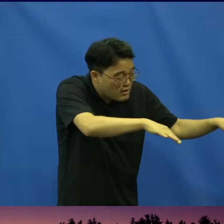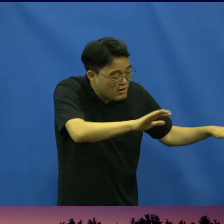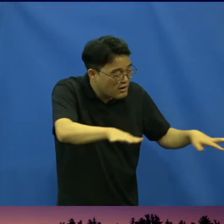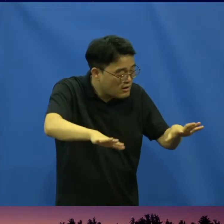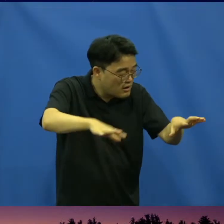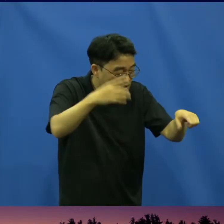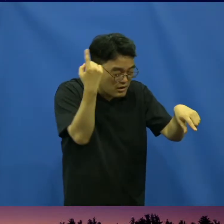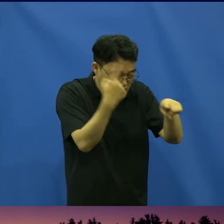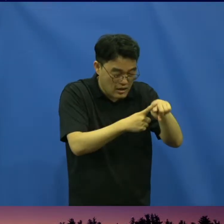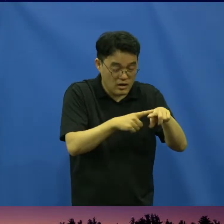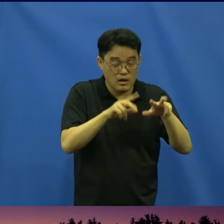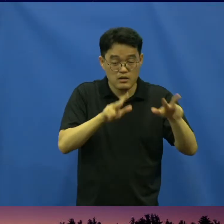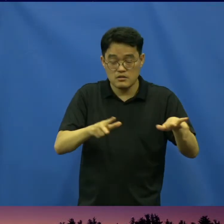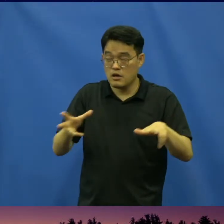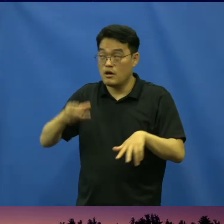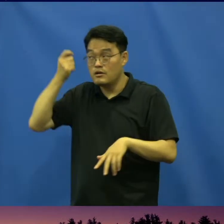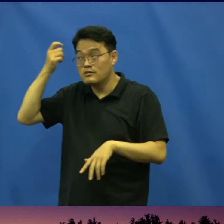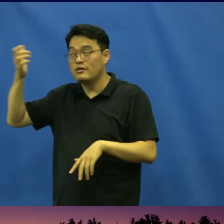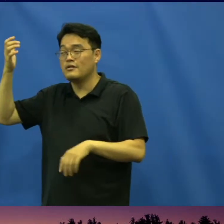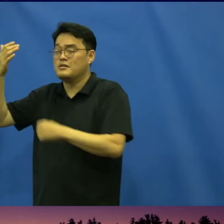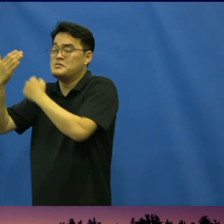빛의 세계. 어둠이 없어.